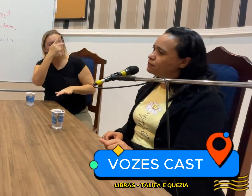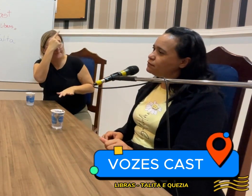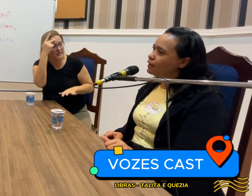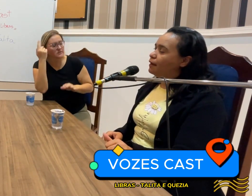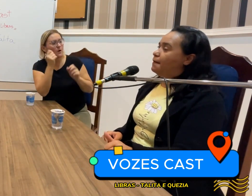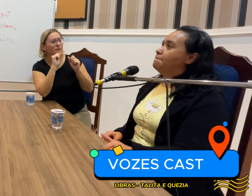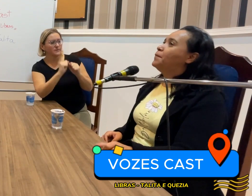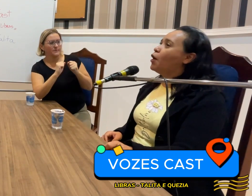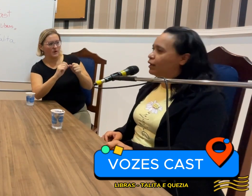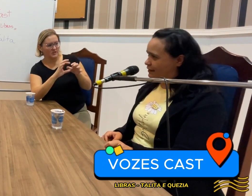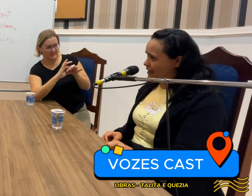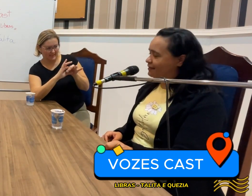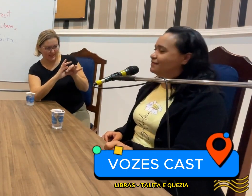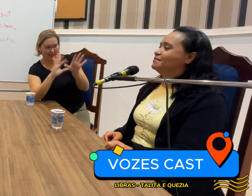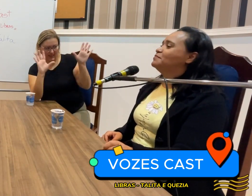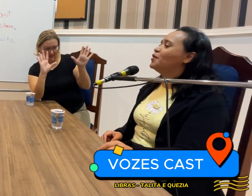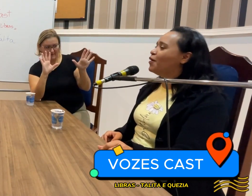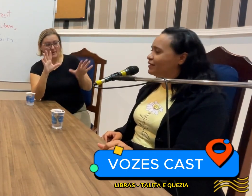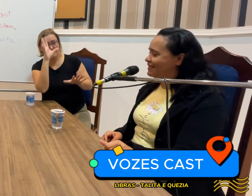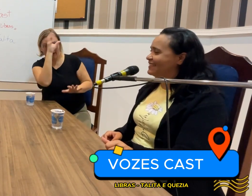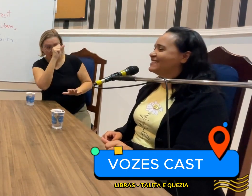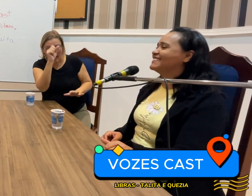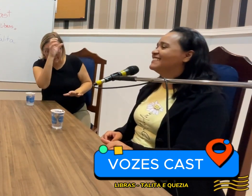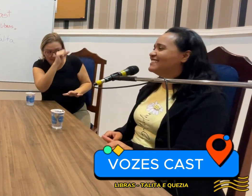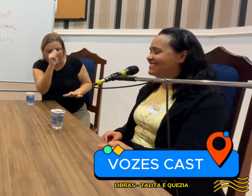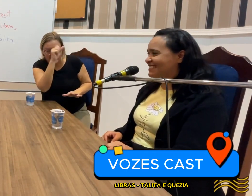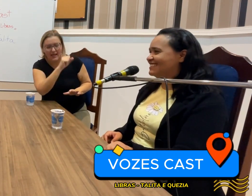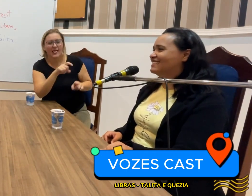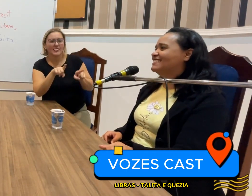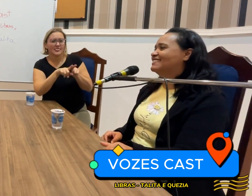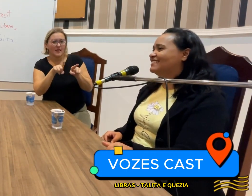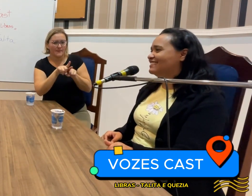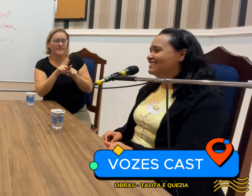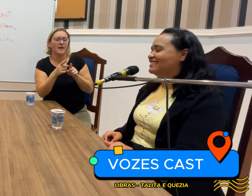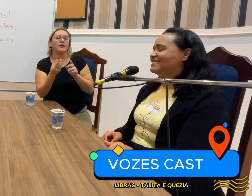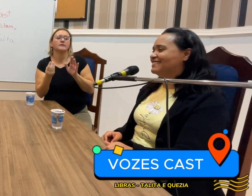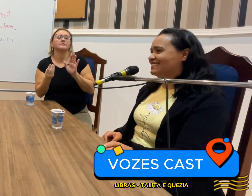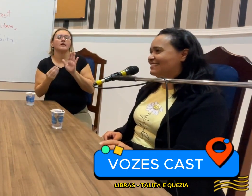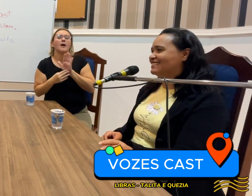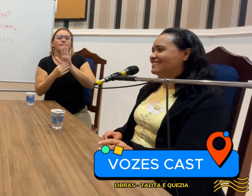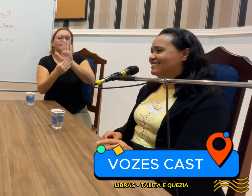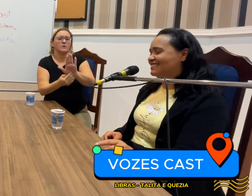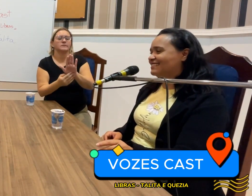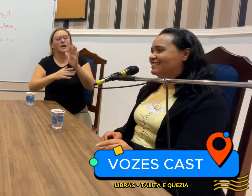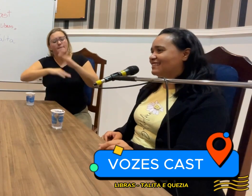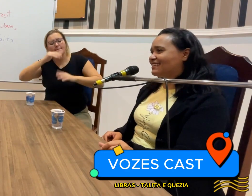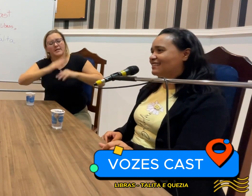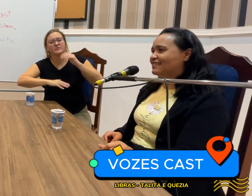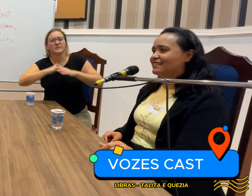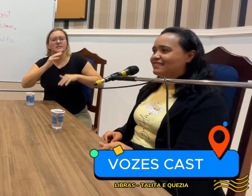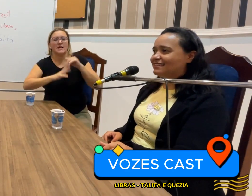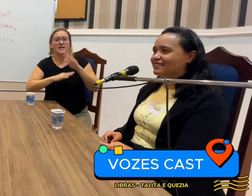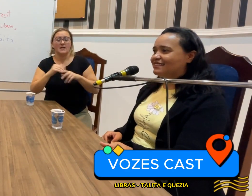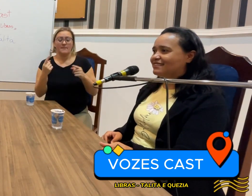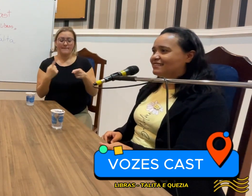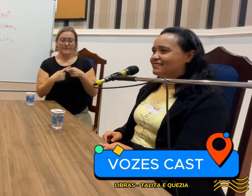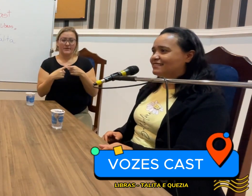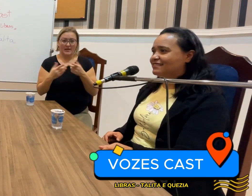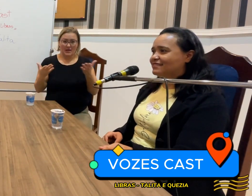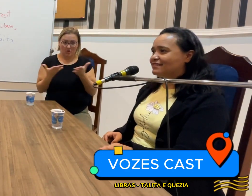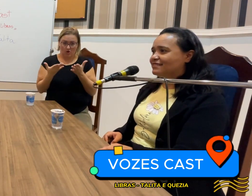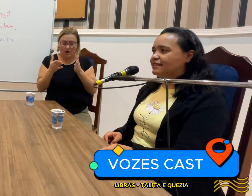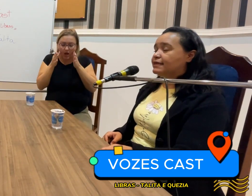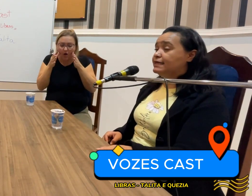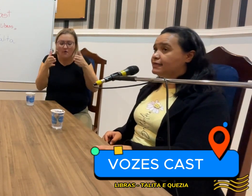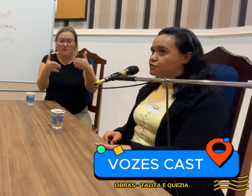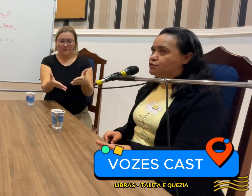sentir livres em aprender, gente, e colocarem isso em prática, porque o nosso foco hoje aqui é mesmo o